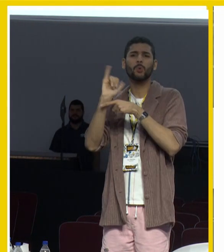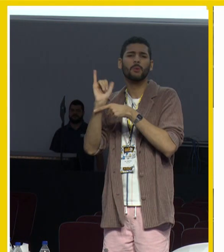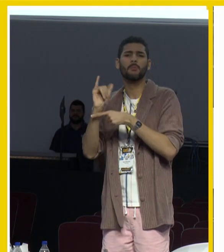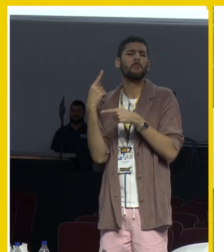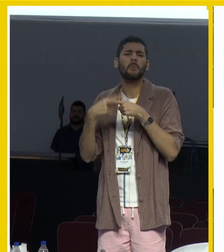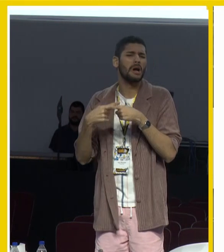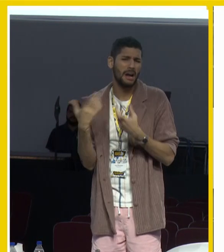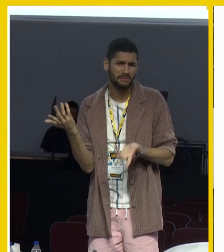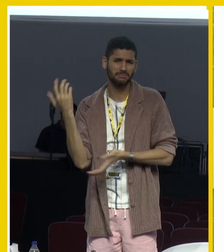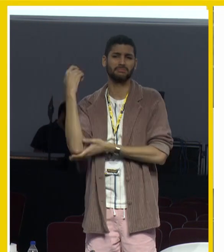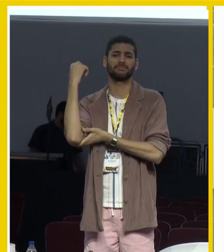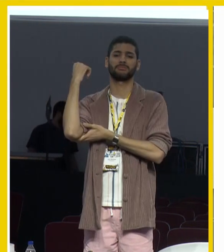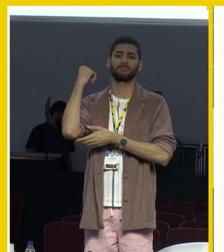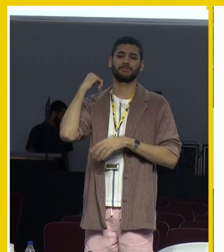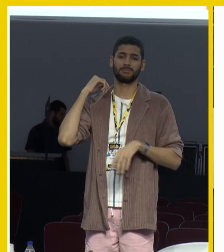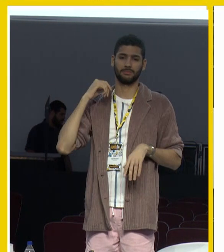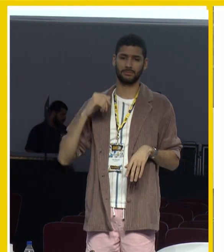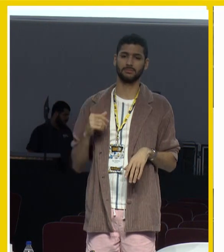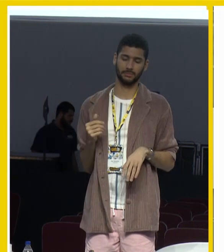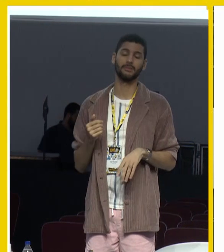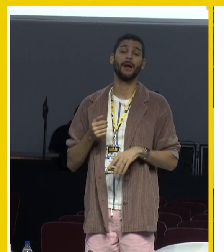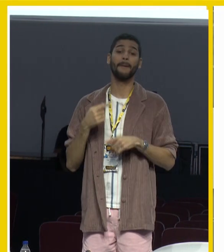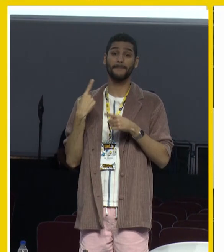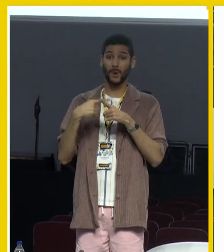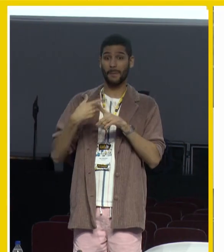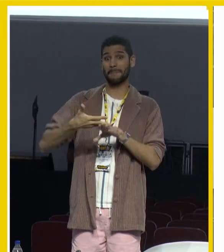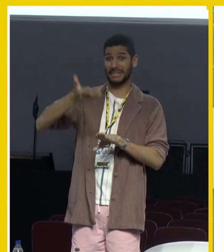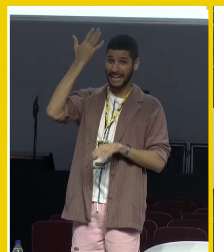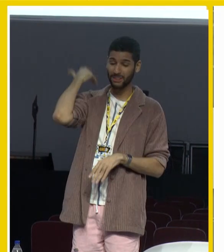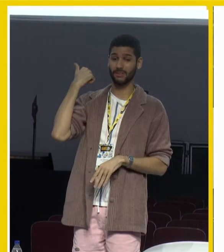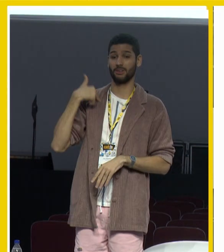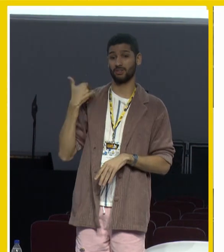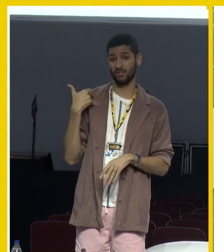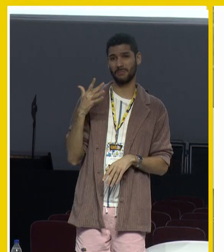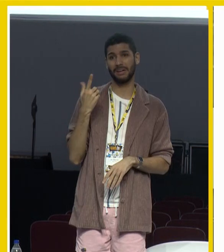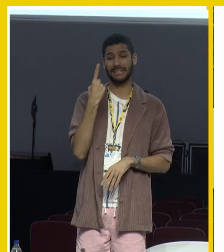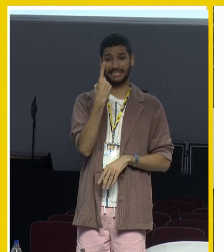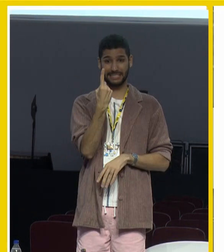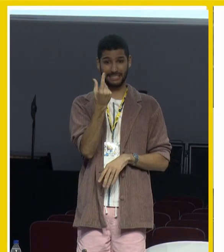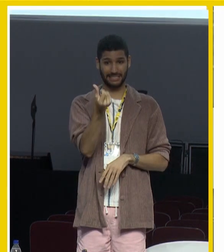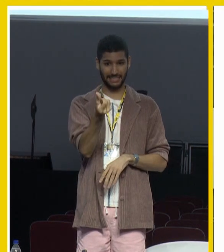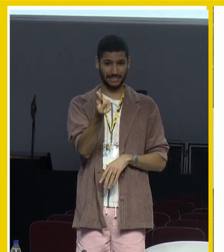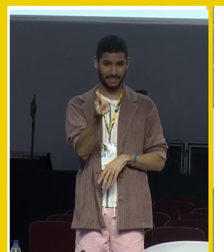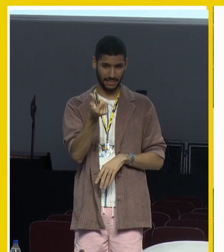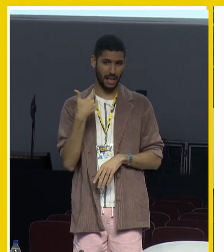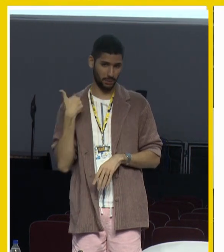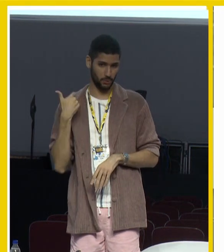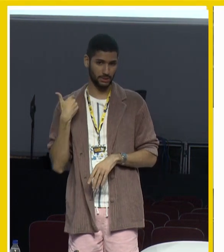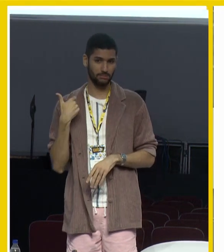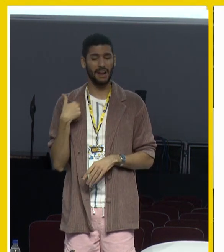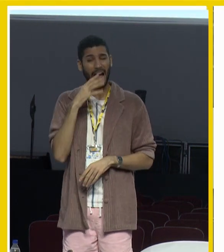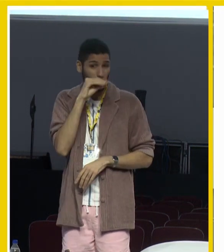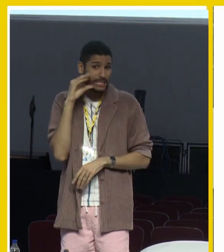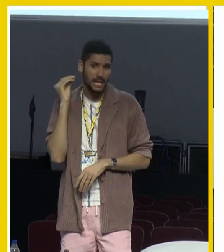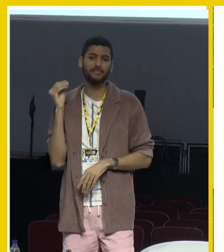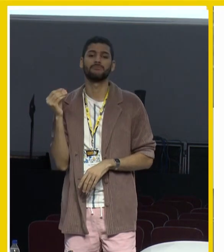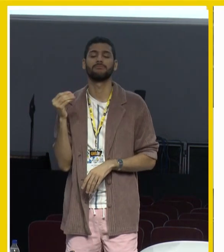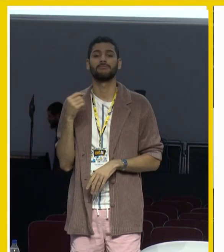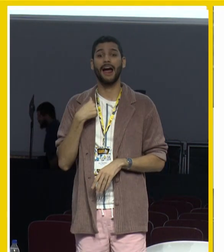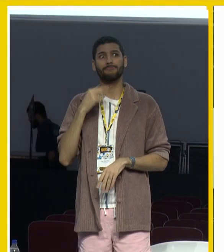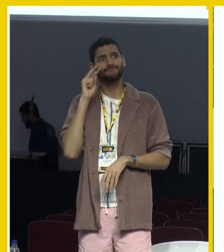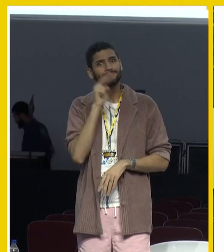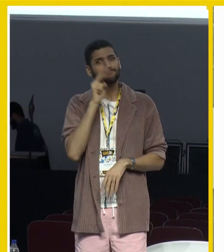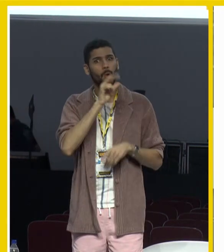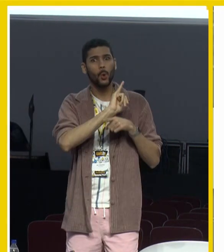então como eu comecei a criar conteúdo para o youtube porque mais ou menos quando tinha uns 16 anos